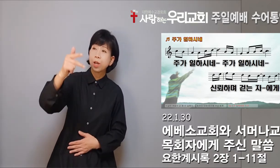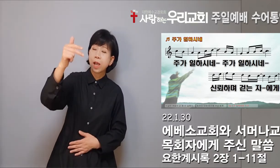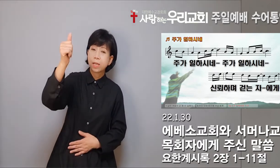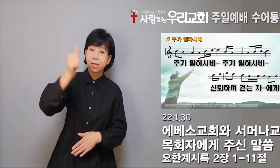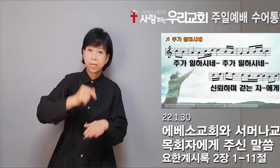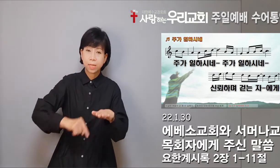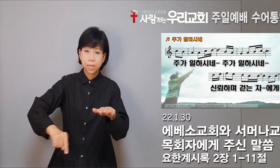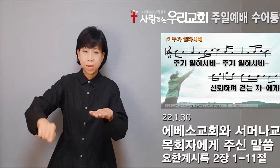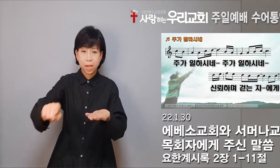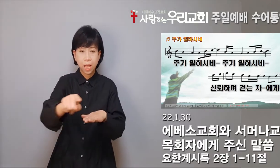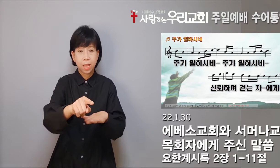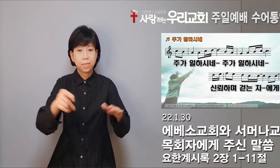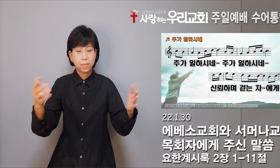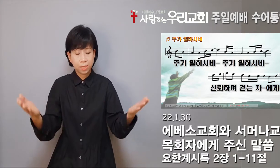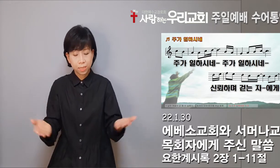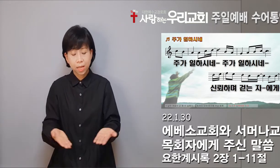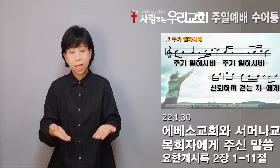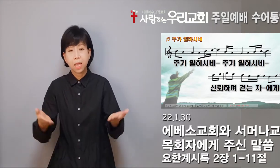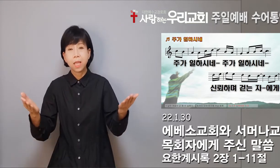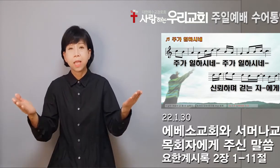일하시네 주가